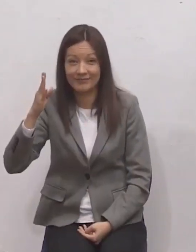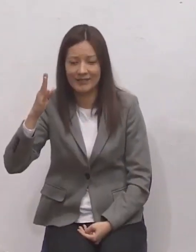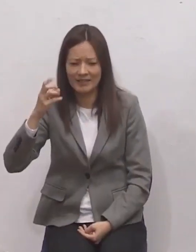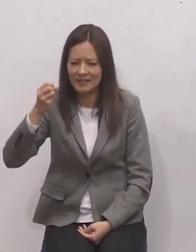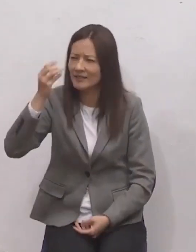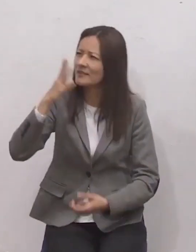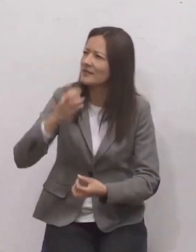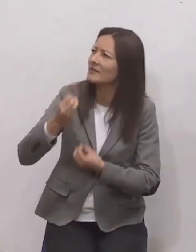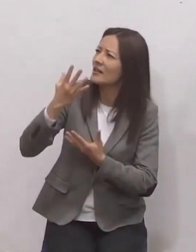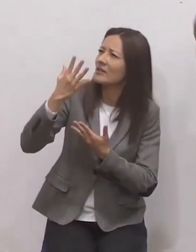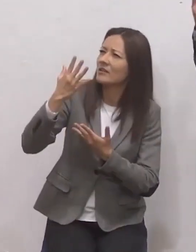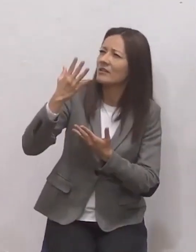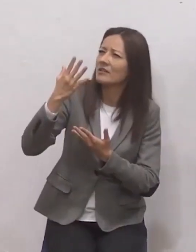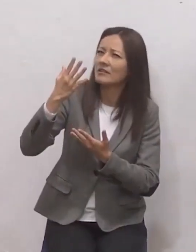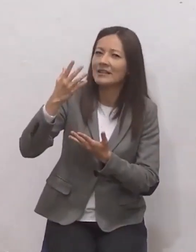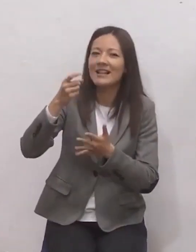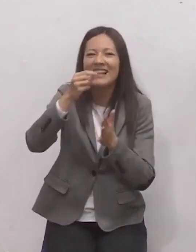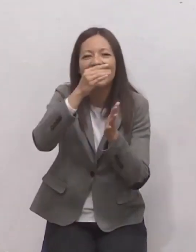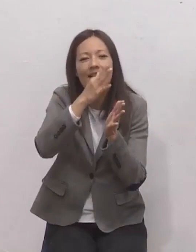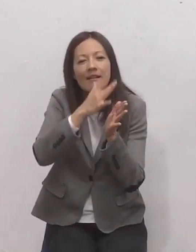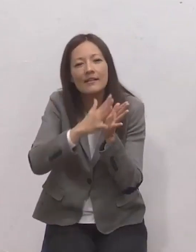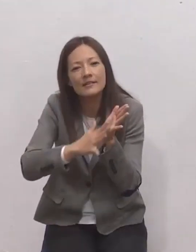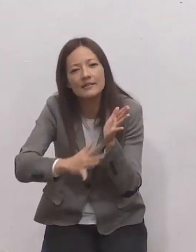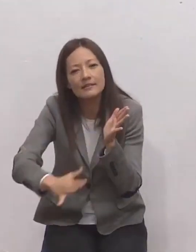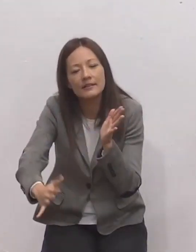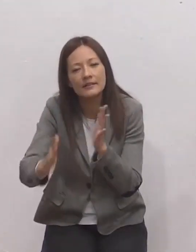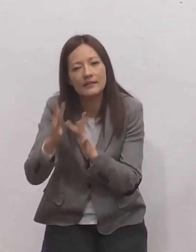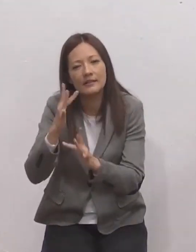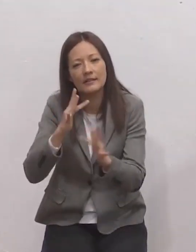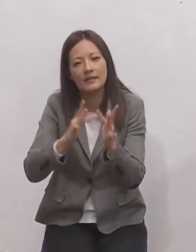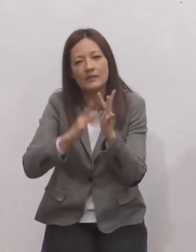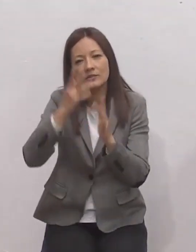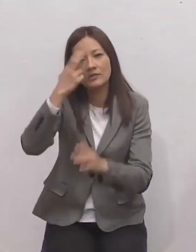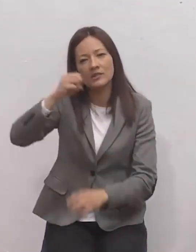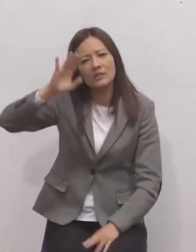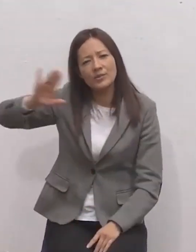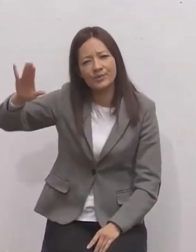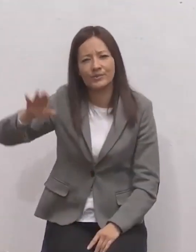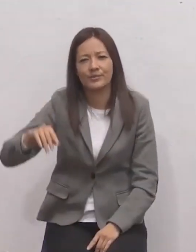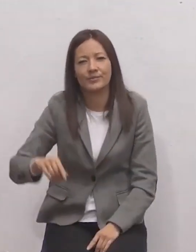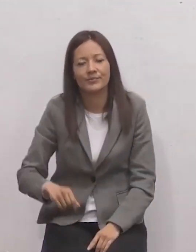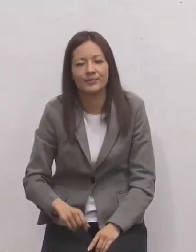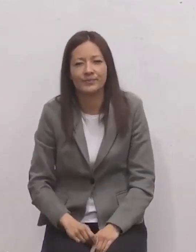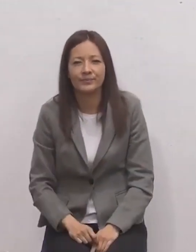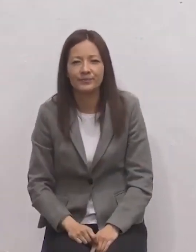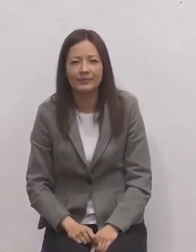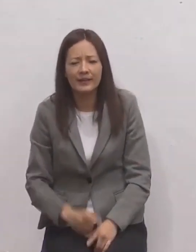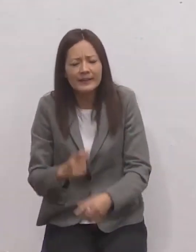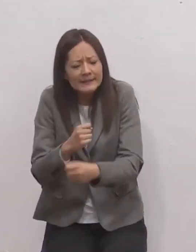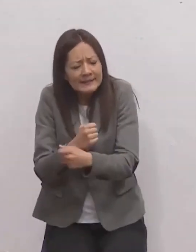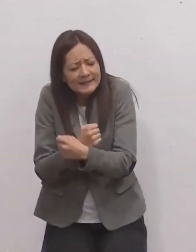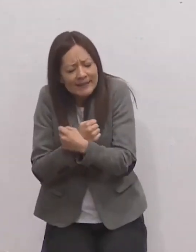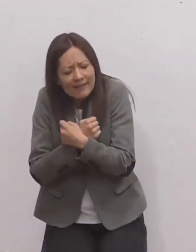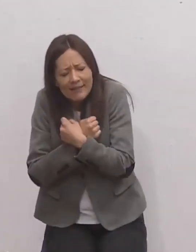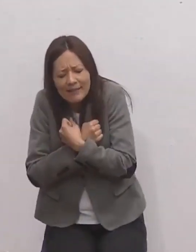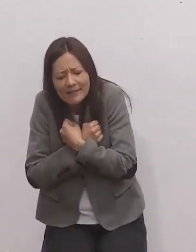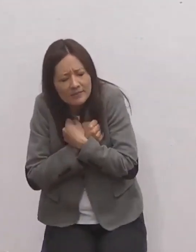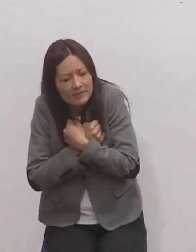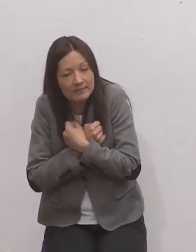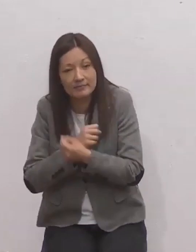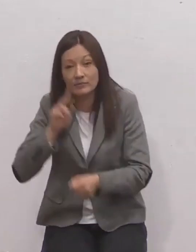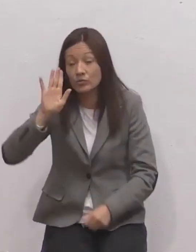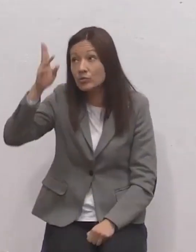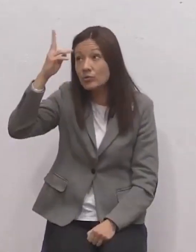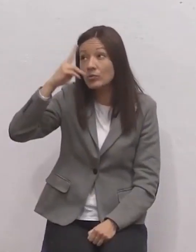Dios, ¿sabe qué es? La sangre de su Hijo Jesucristo. De tal manera nos amó que dio a su Hijo en